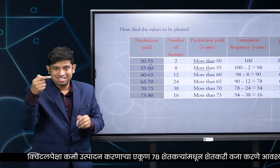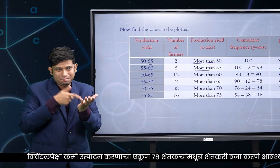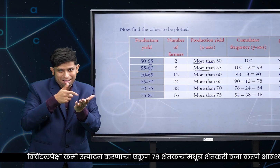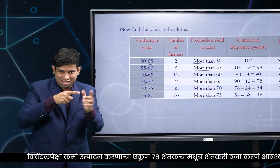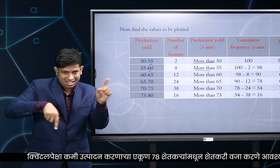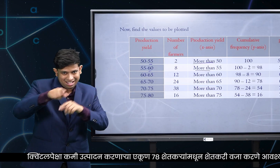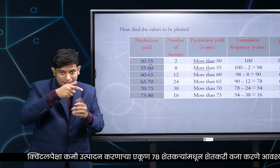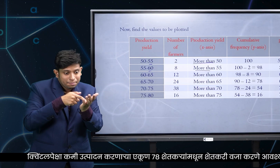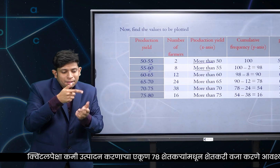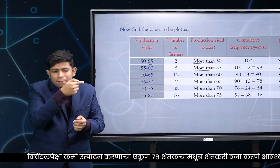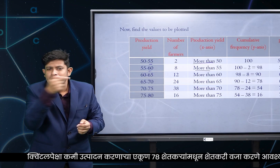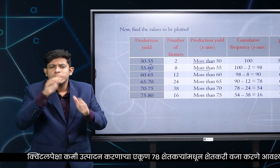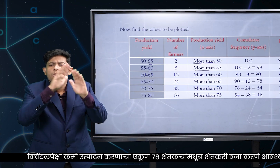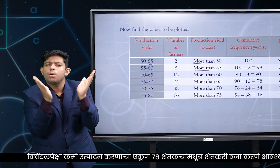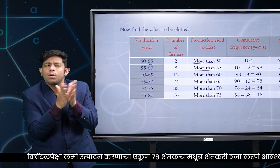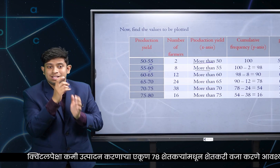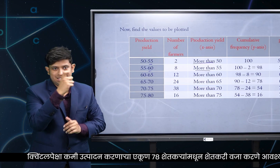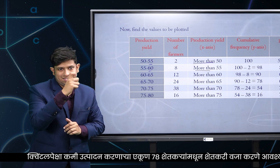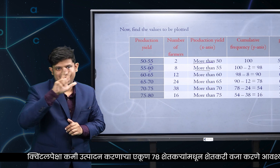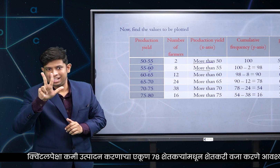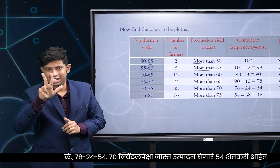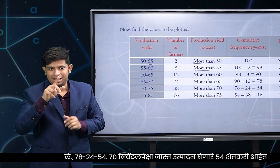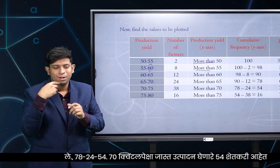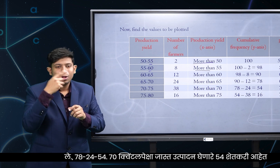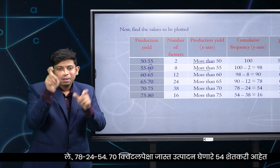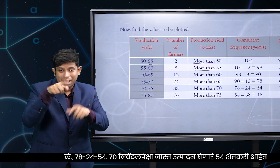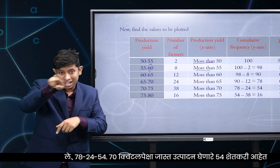78 शेतकऱ्यांमधून शेतकरी वजा करणे आवश्यक आहे. ले